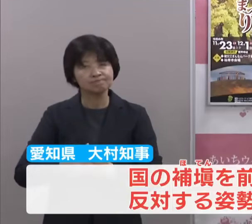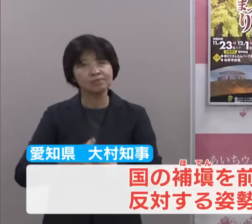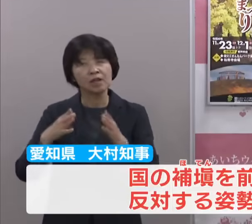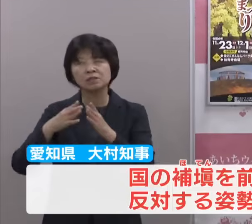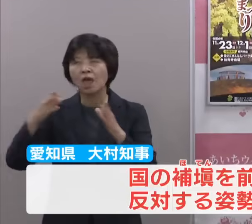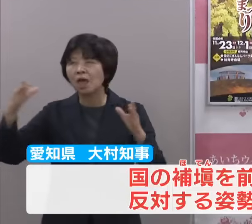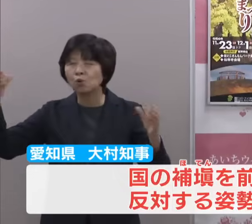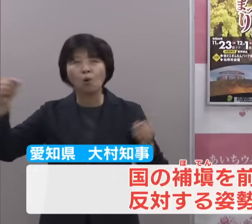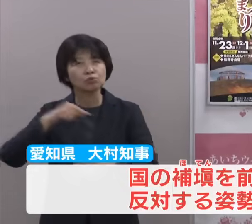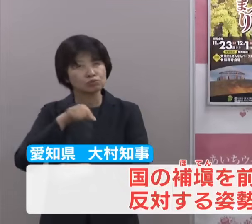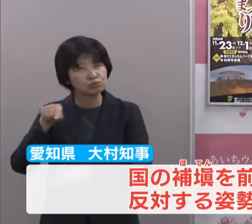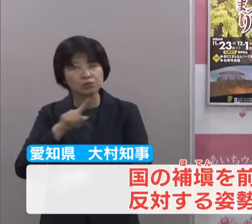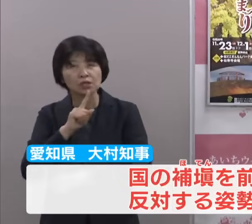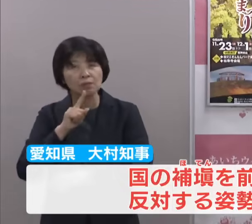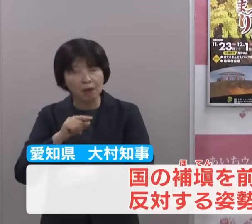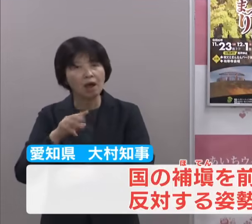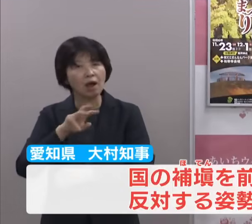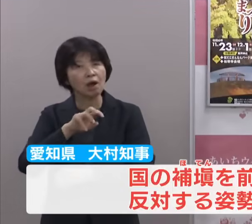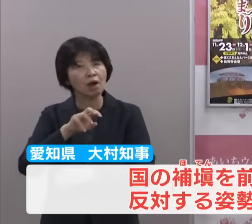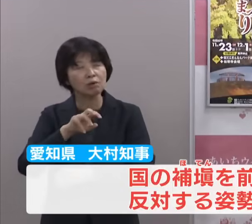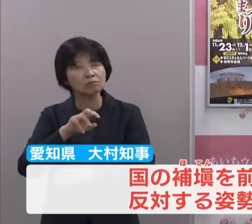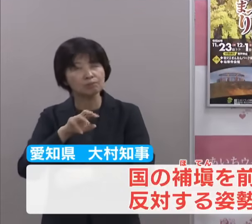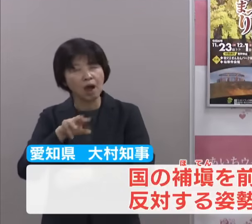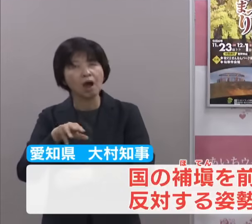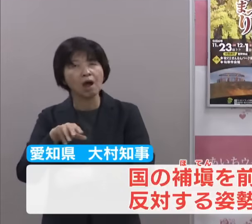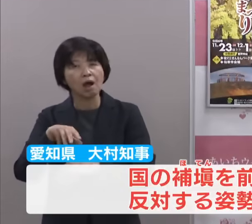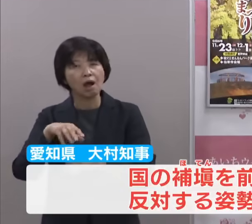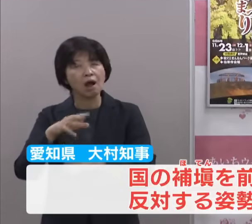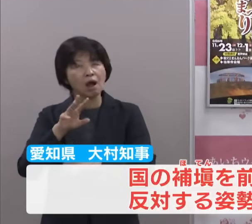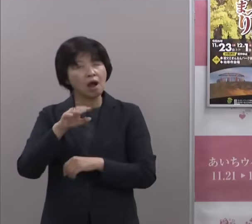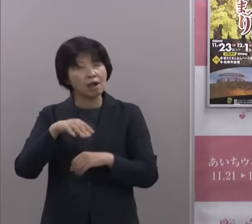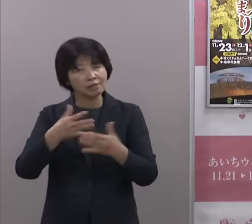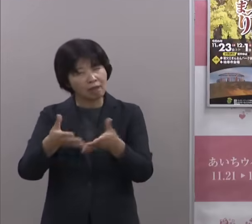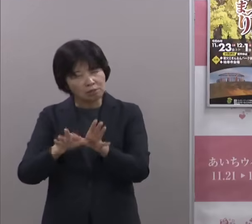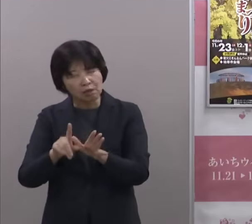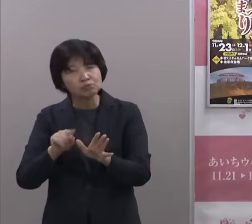補填を前提としなければ反対する姿勢を示しました。